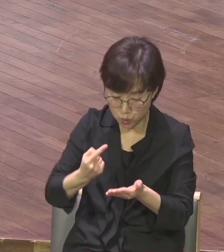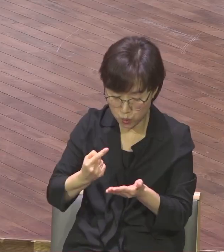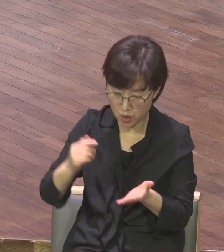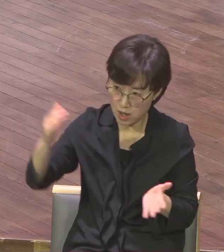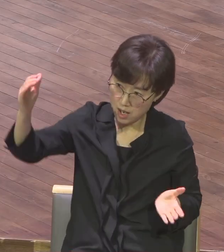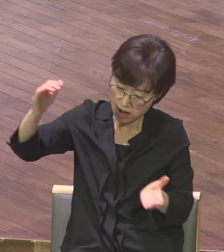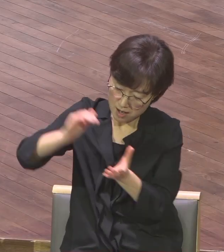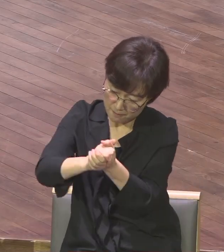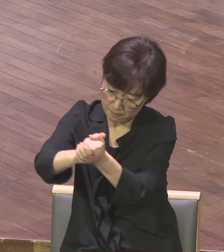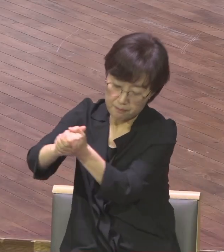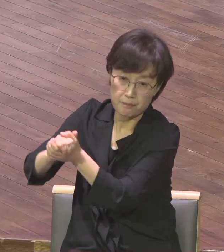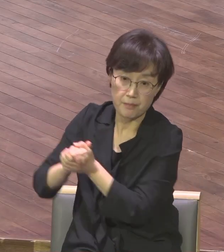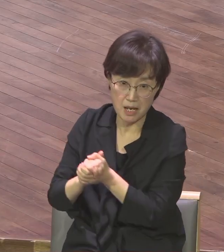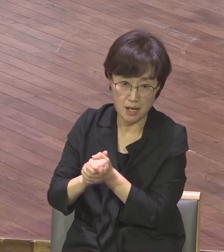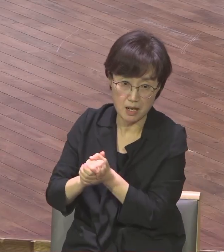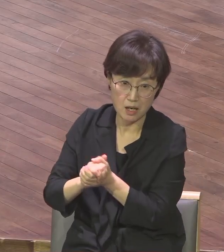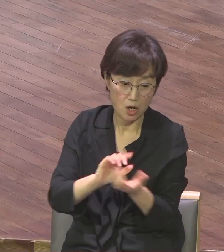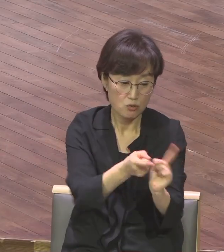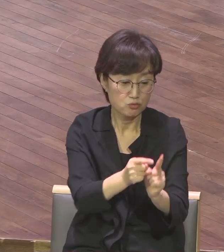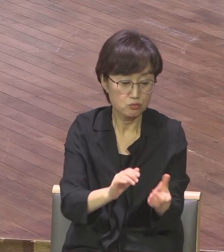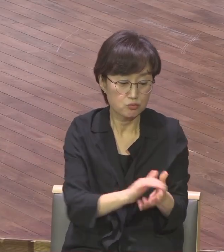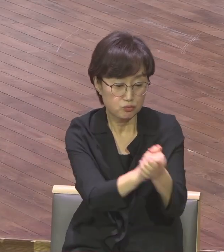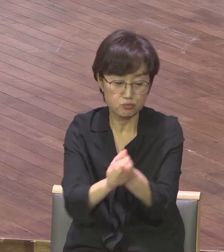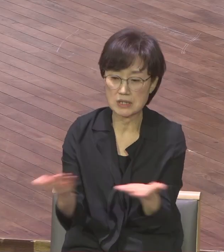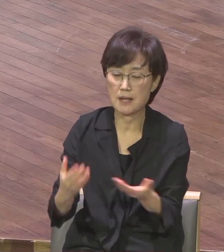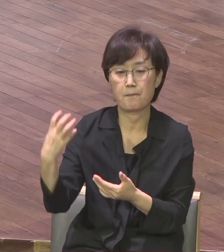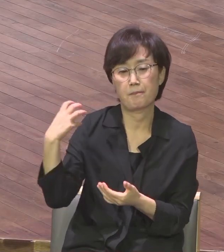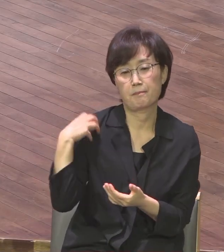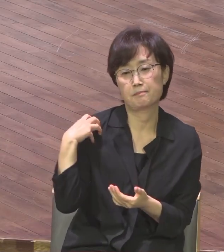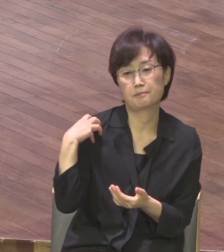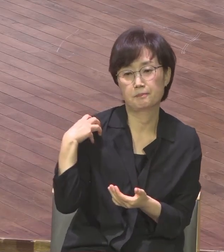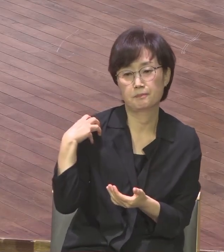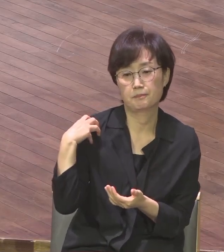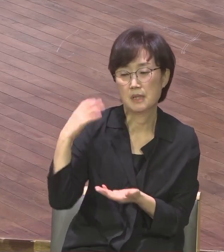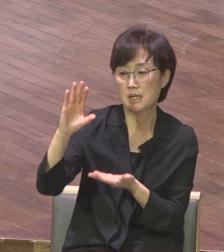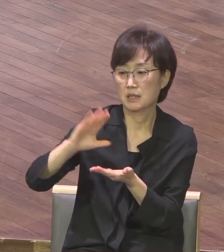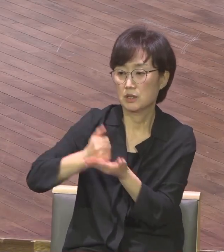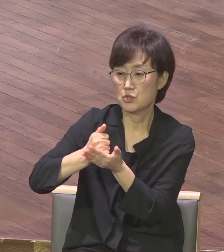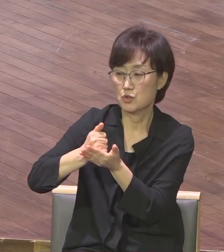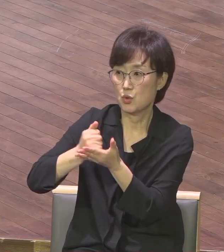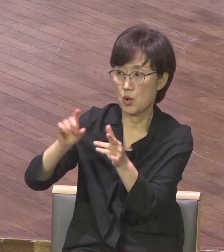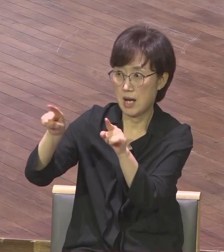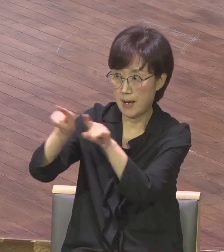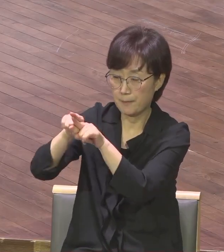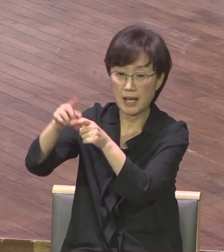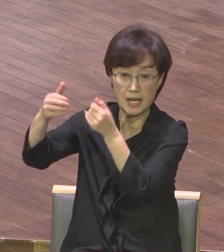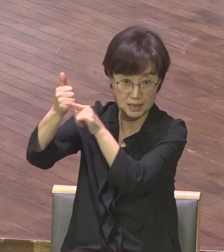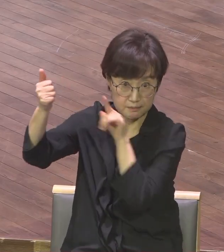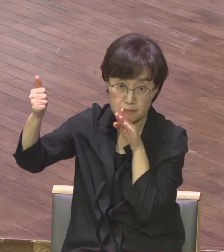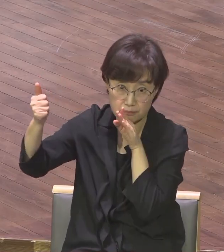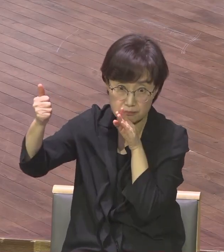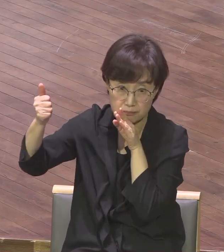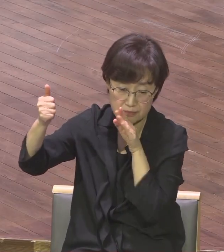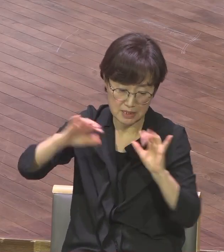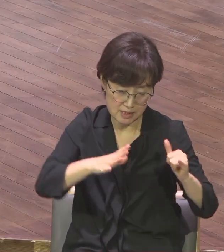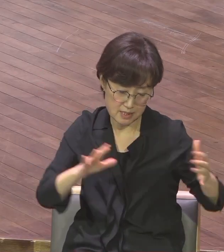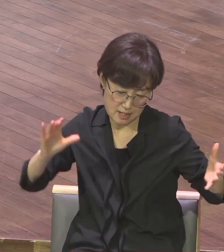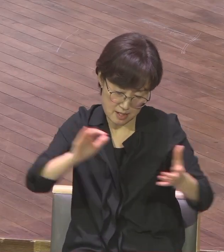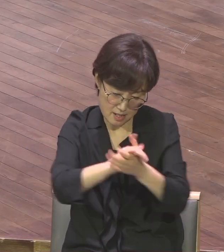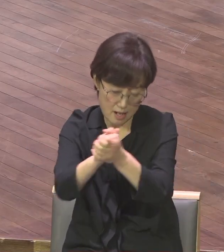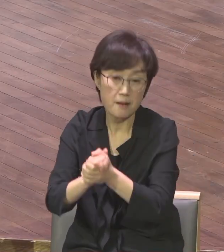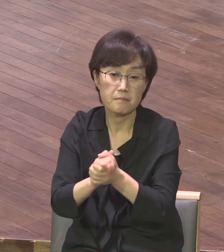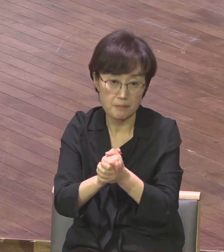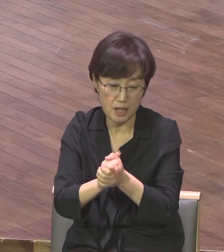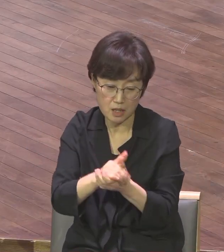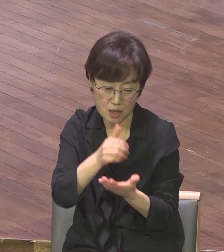또 우리에게 한복하게 하는 직분을 주셨으니 곧 하나님께서 그리스도 안에 계시사 세상을 자기와 한복하게 하시며 그들의 죄를